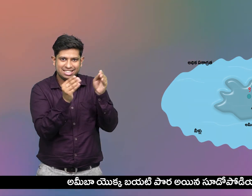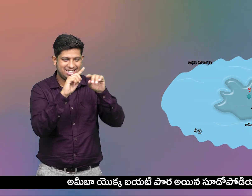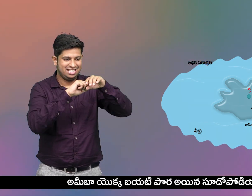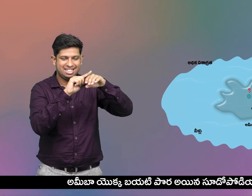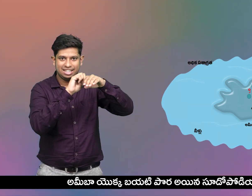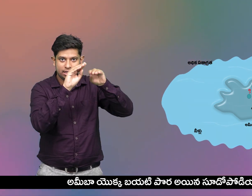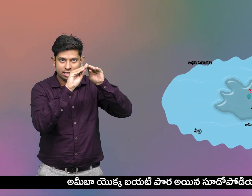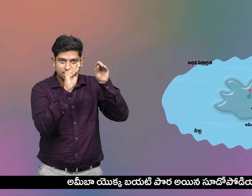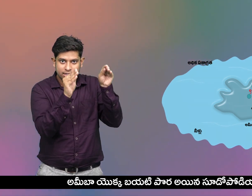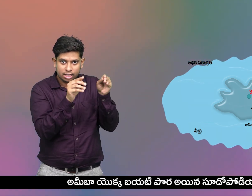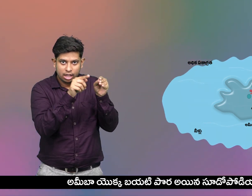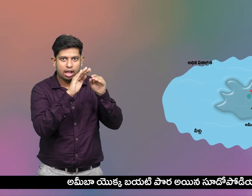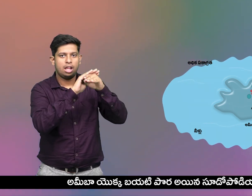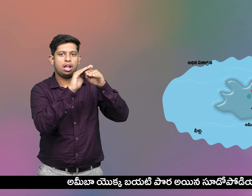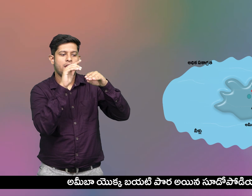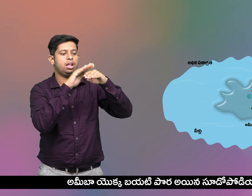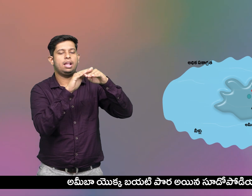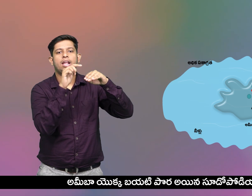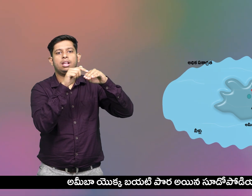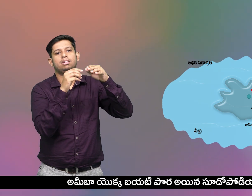అయిన సూడోపోడియా పొర